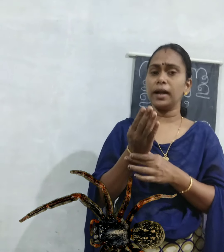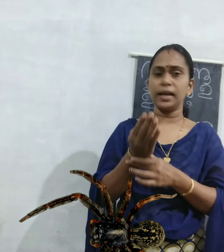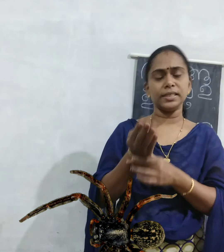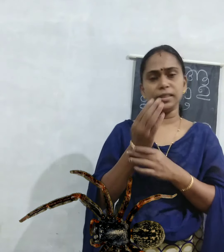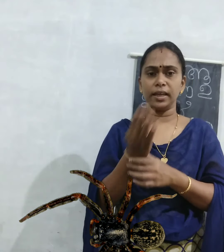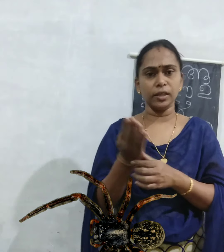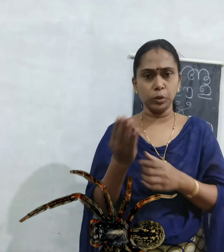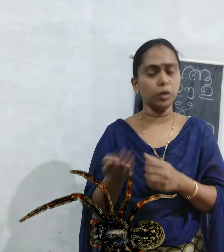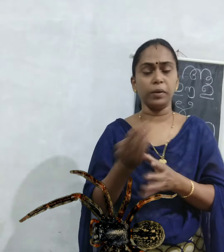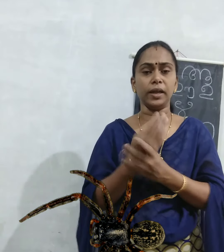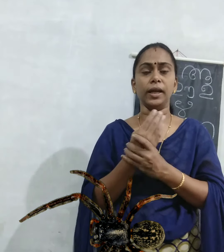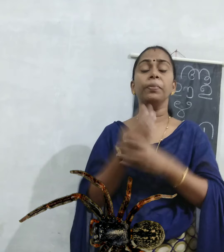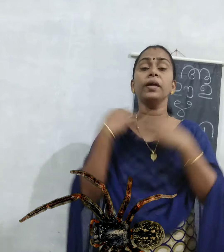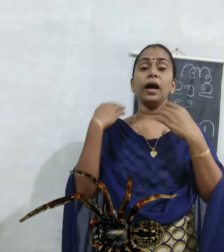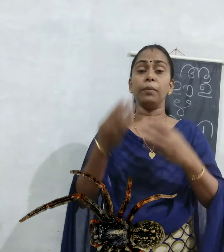മണ്ണാച്ച എന്നൊക്കെയാണ് തോന്നുന്നത് പറയാ. അപ്പൊ